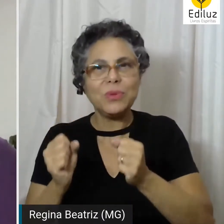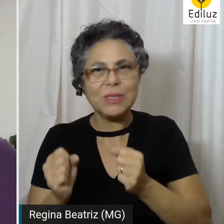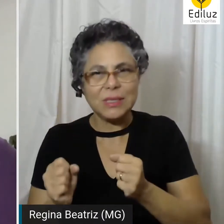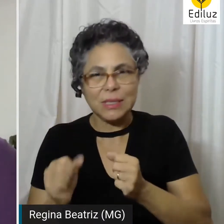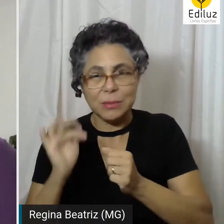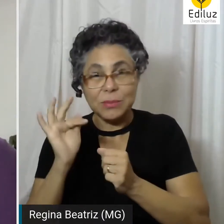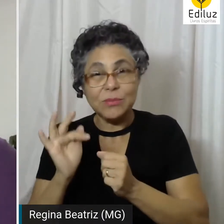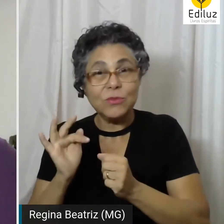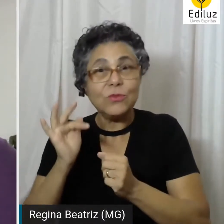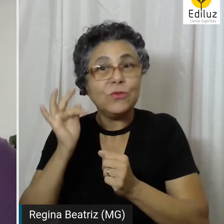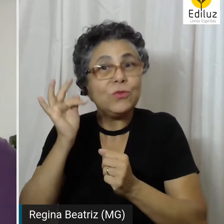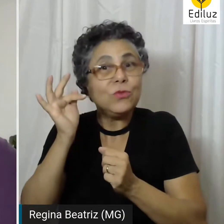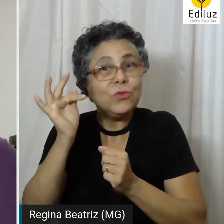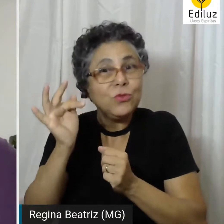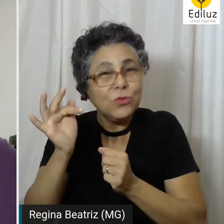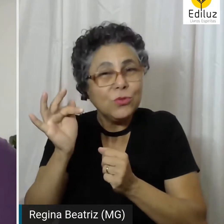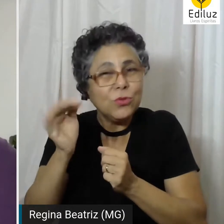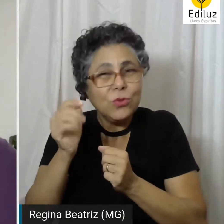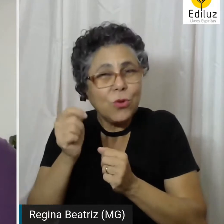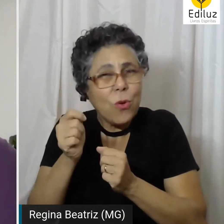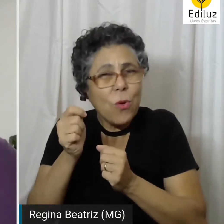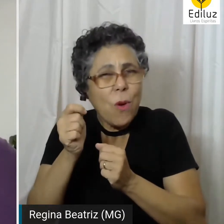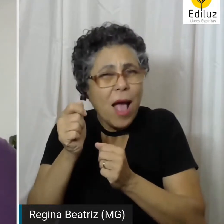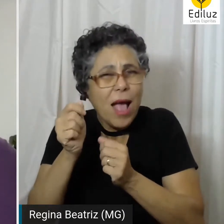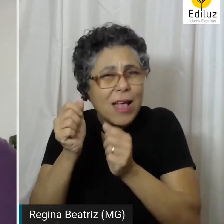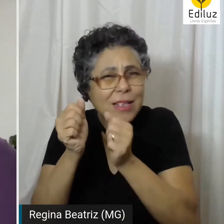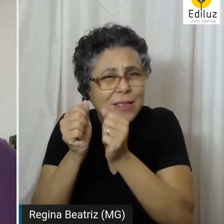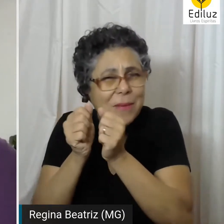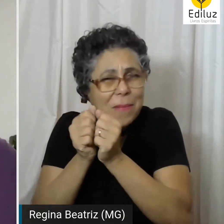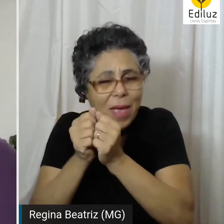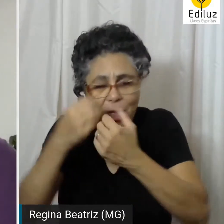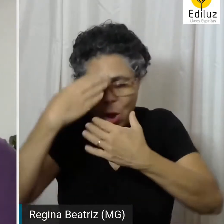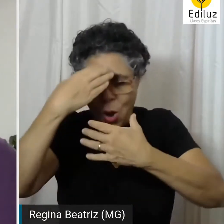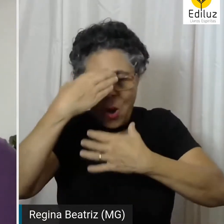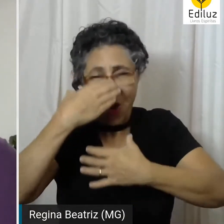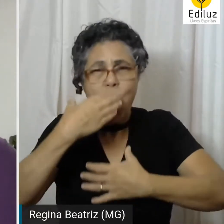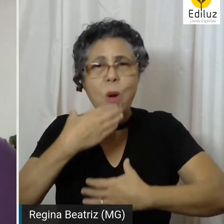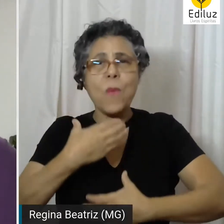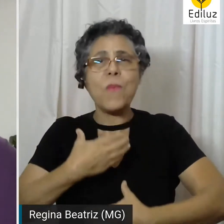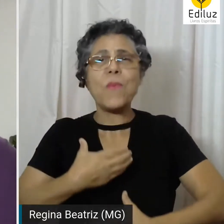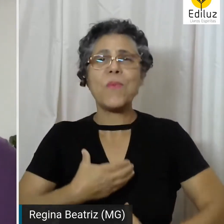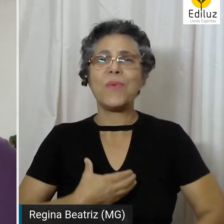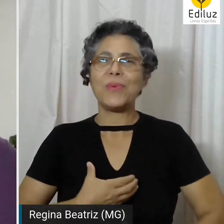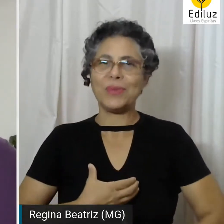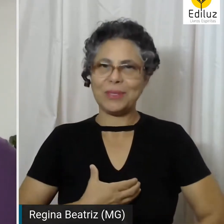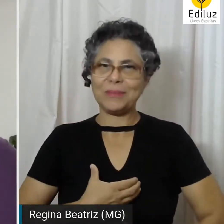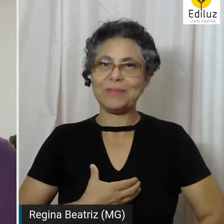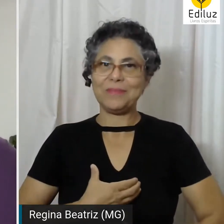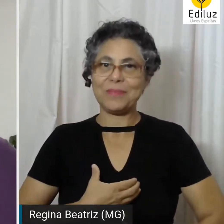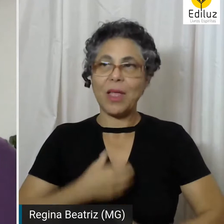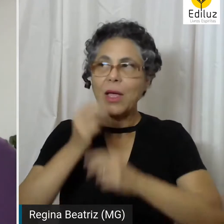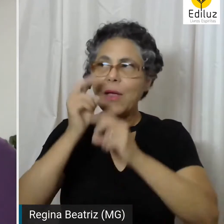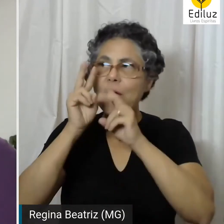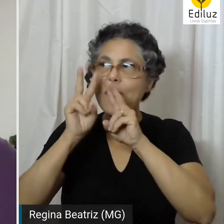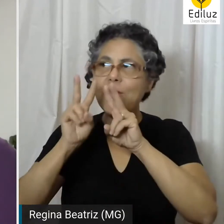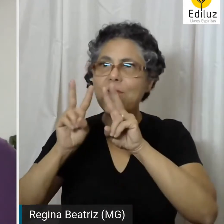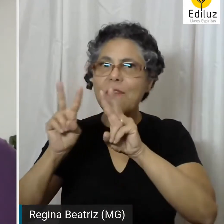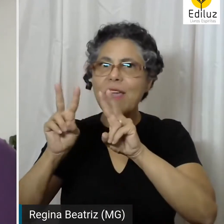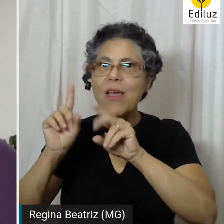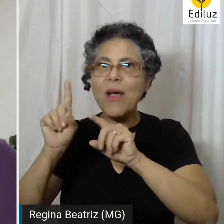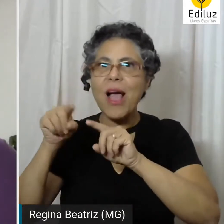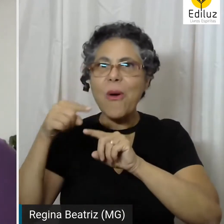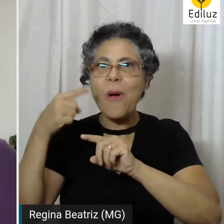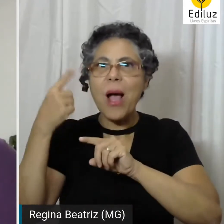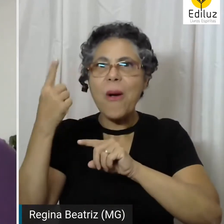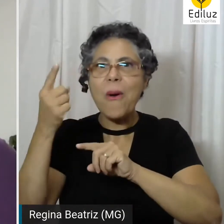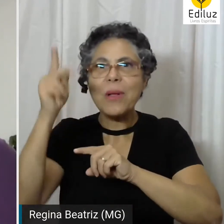produto desse comportamento, dessa atitude, ver o outro